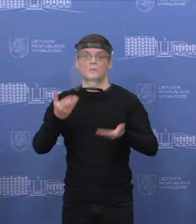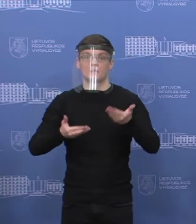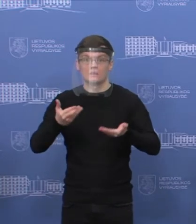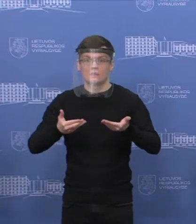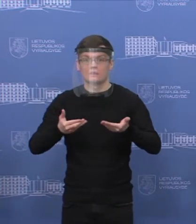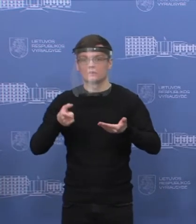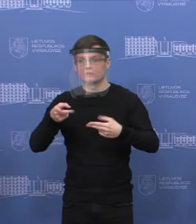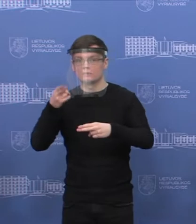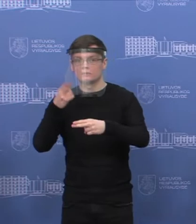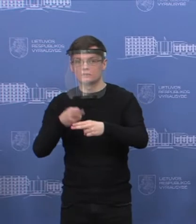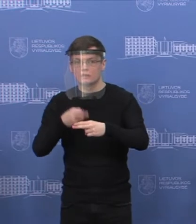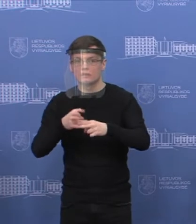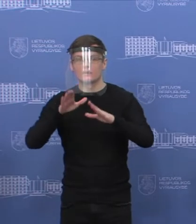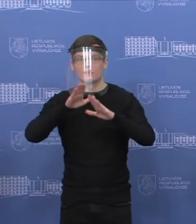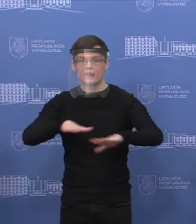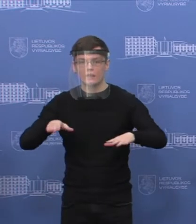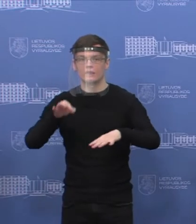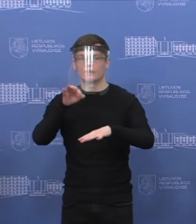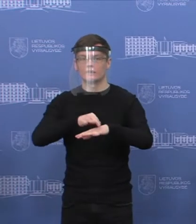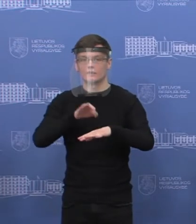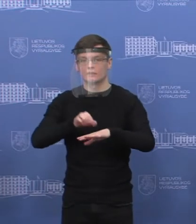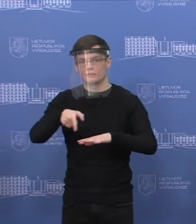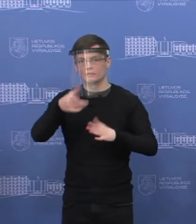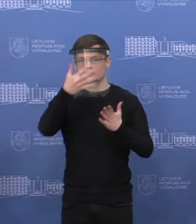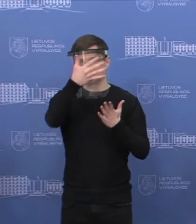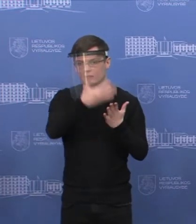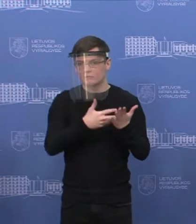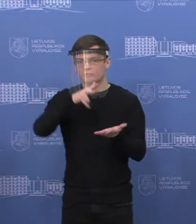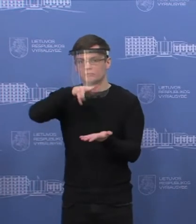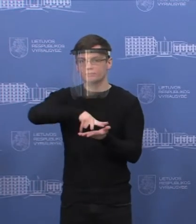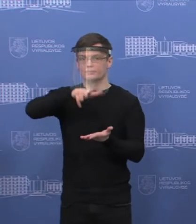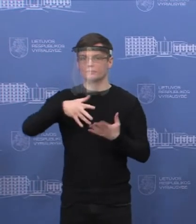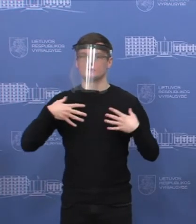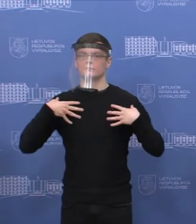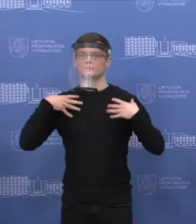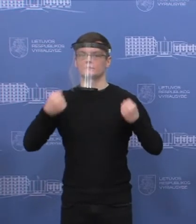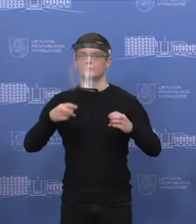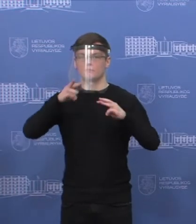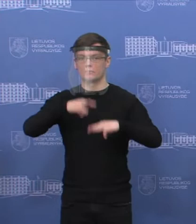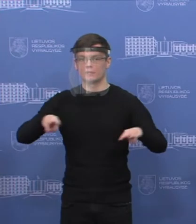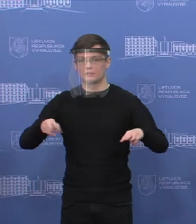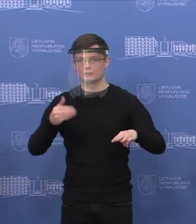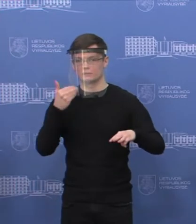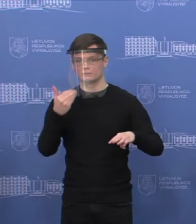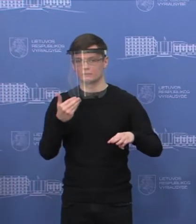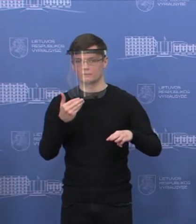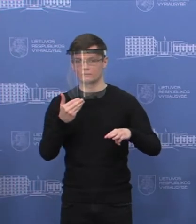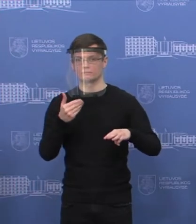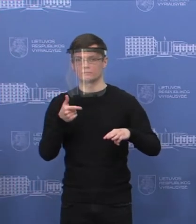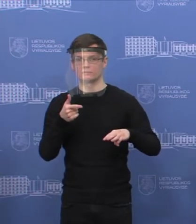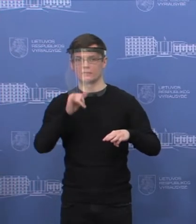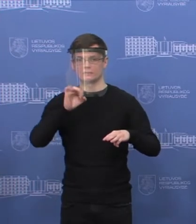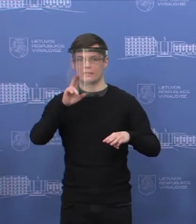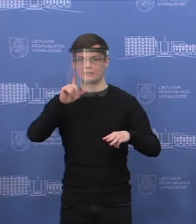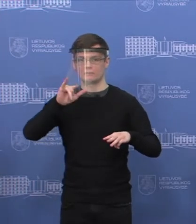taip pat serga lėtinėmis lygomis, kurių sąrašas yra patvirtintos sveikatos ministro įsakymą. Taigi,